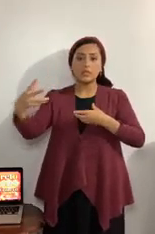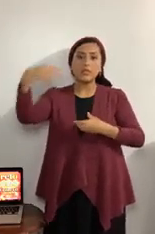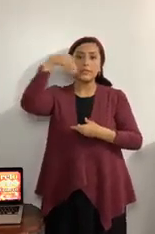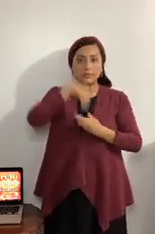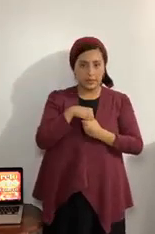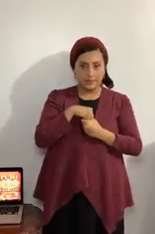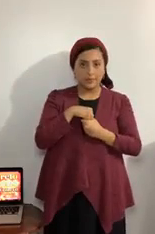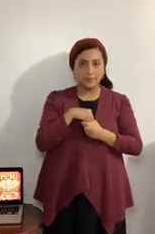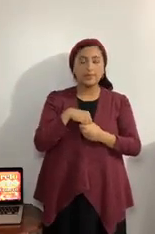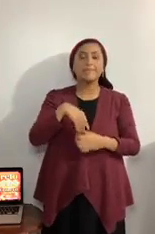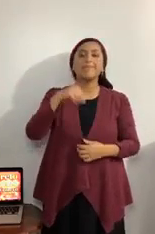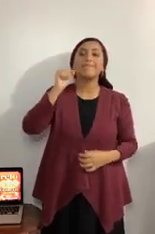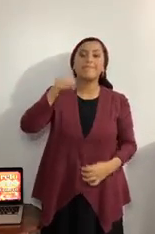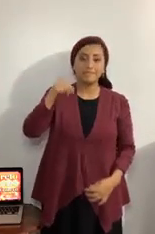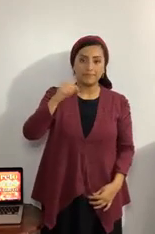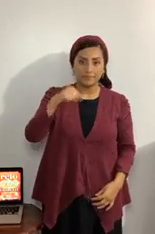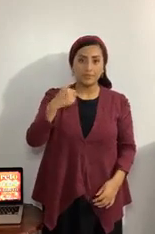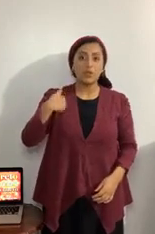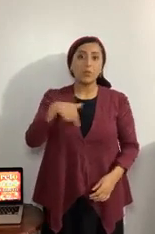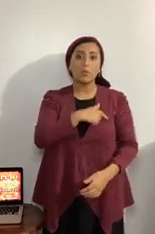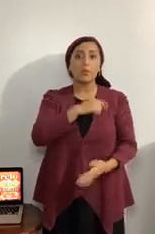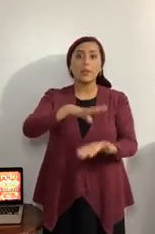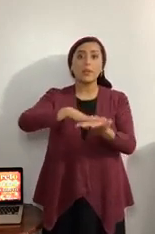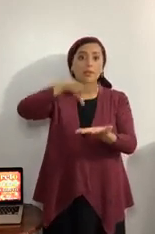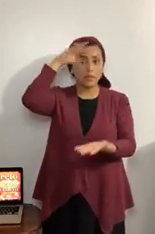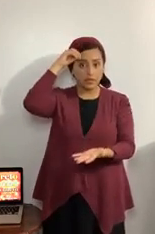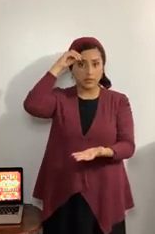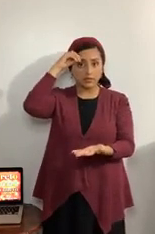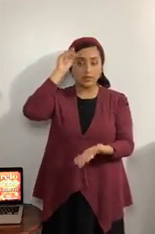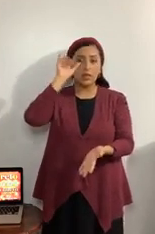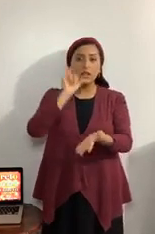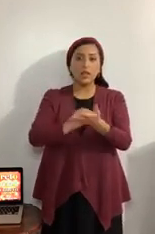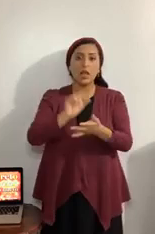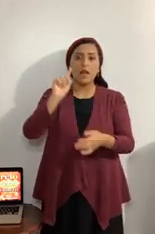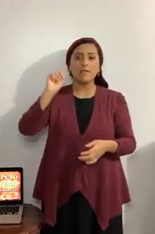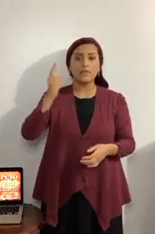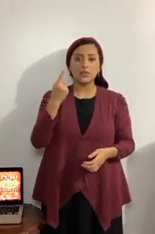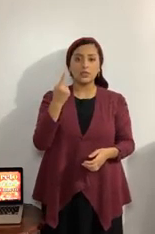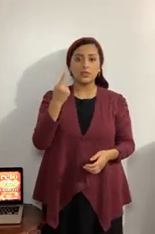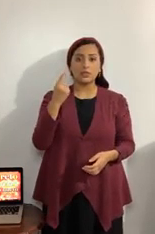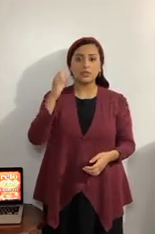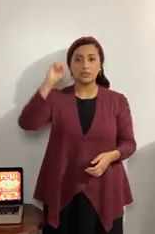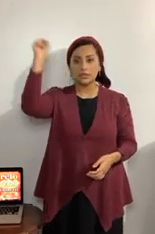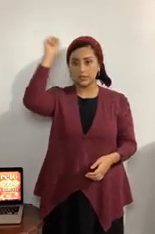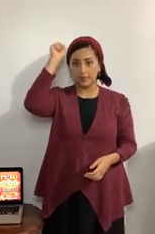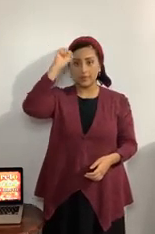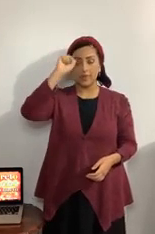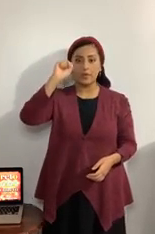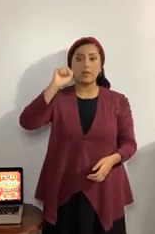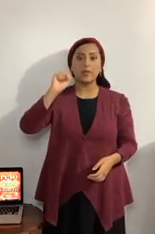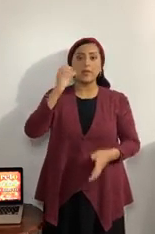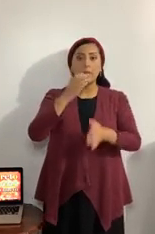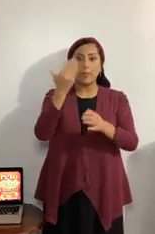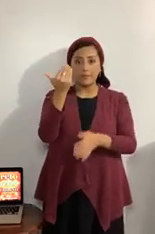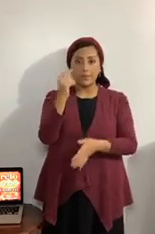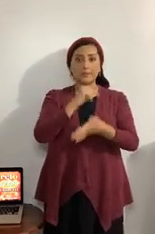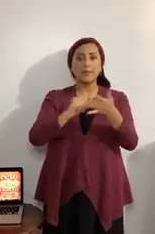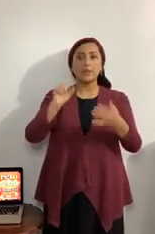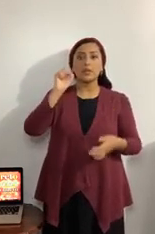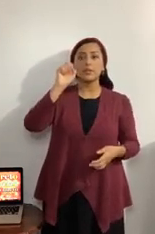Y ciertamente hemos aprendido que en 1 Samuel 15, versos 22 y 23, le está